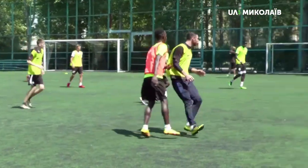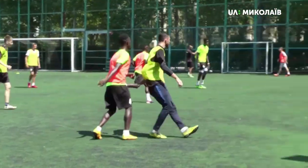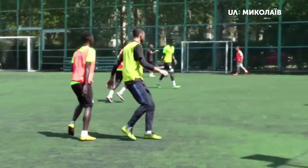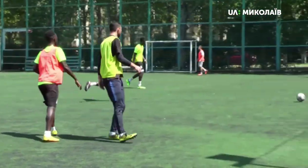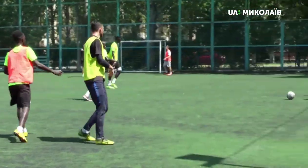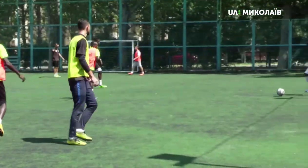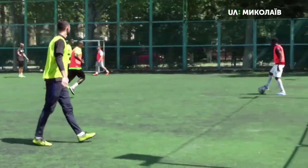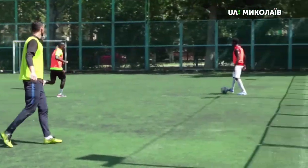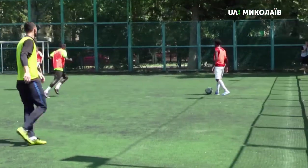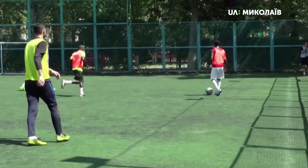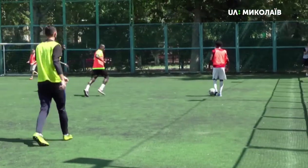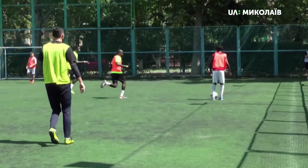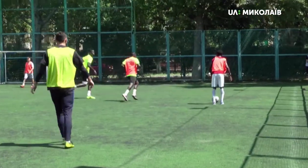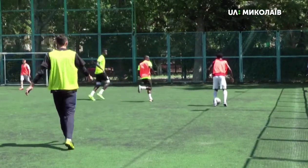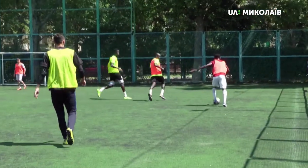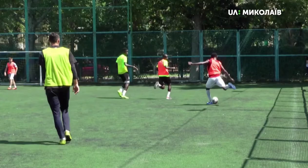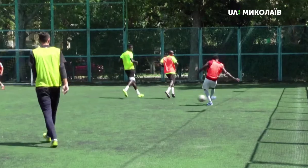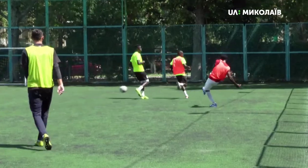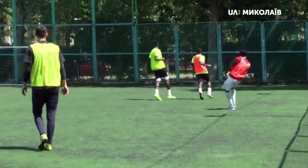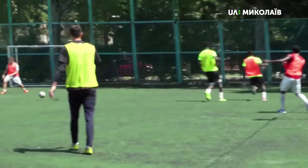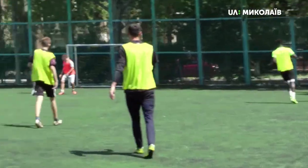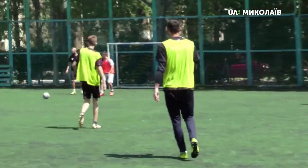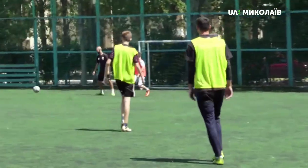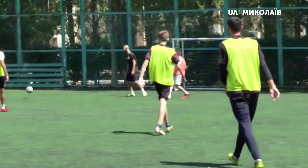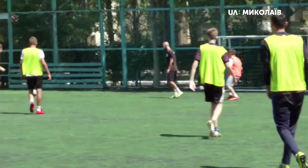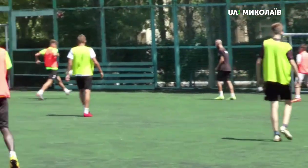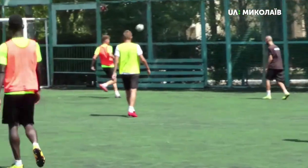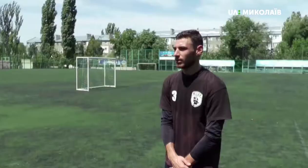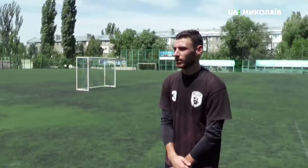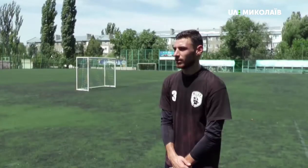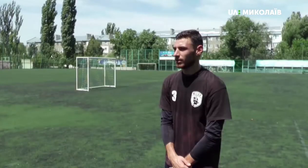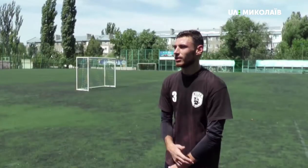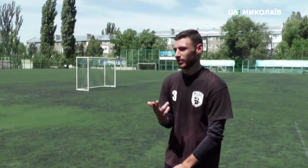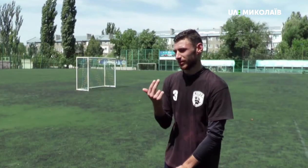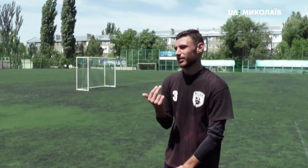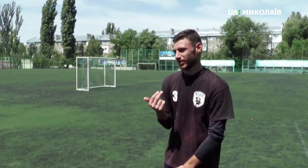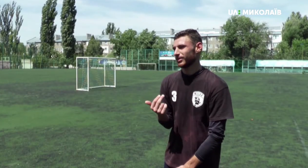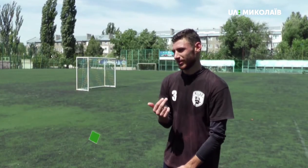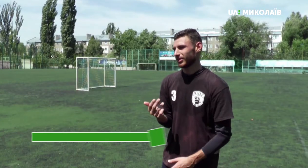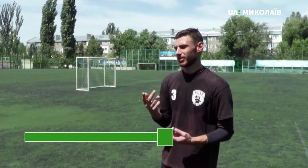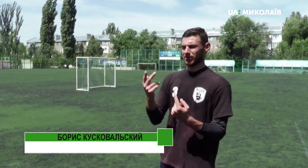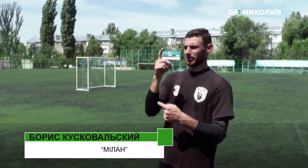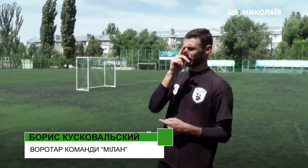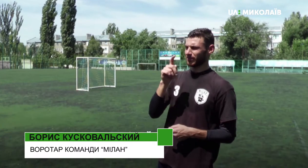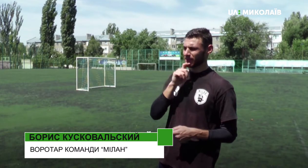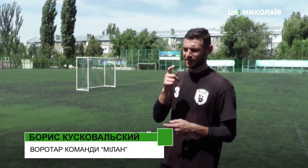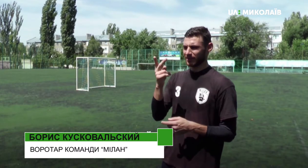на заваді розвитку у футболі. Якщо хочеш цікаво жити, просто роби це. Мені доводилося стикатися з